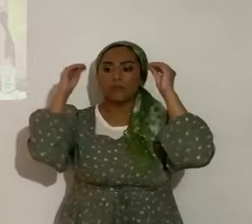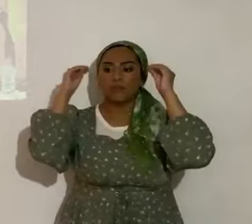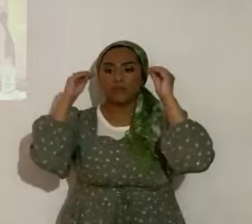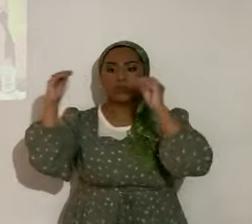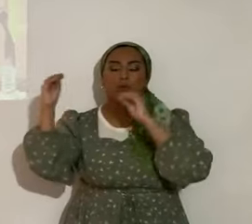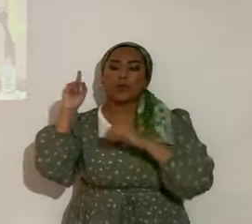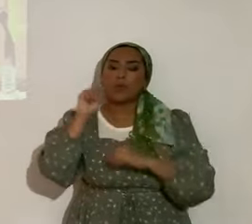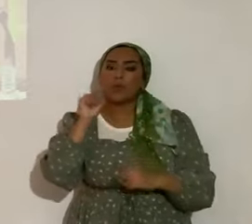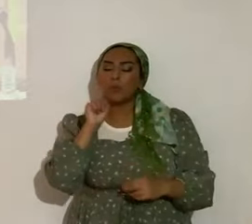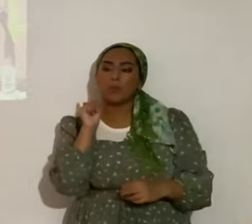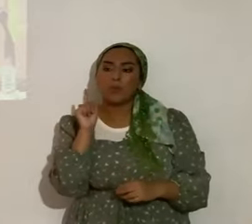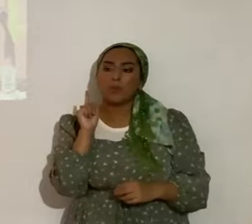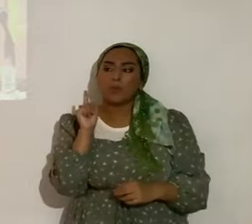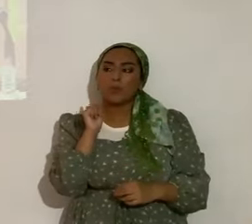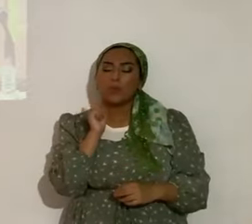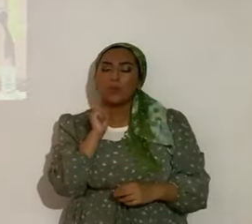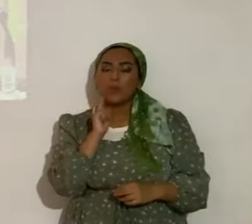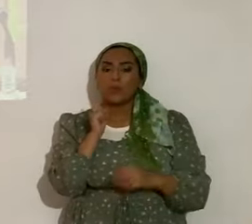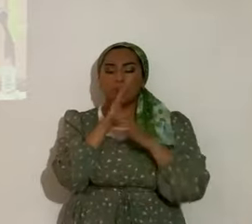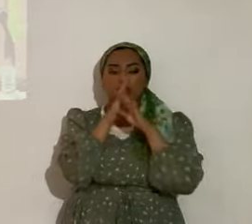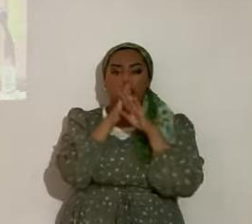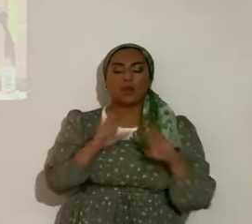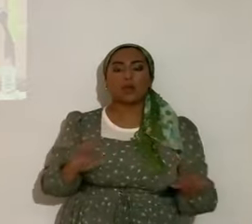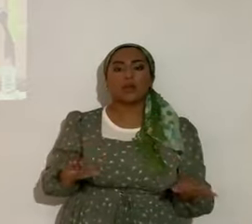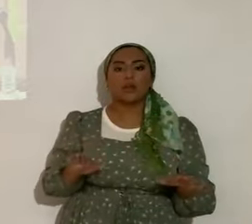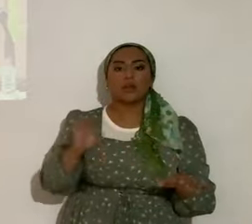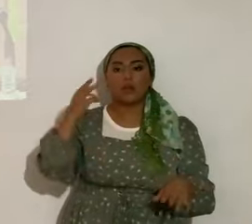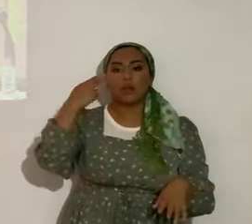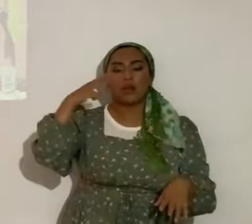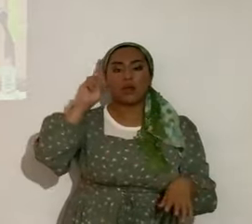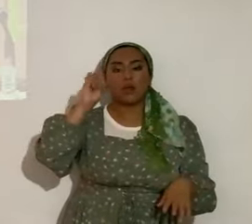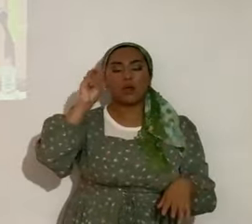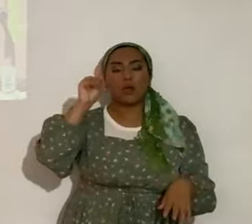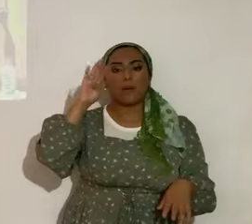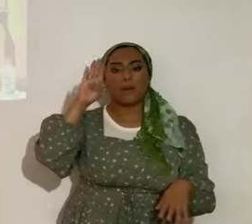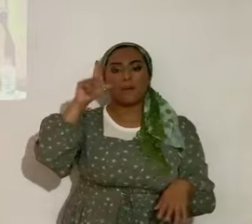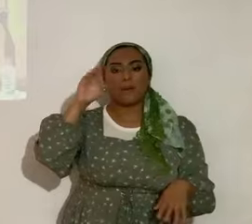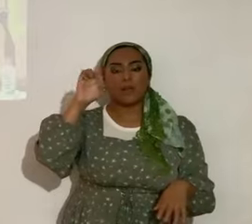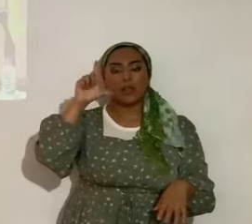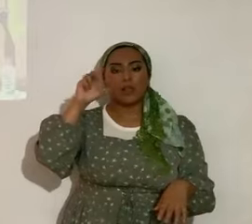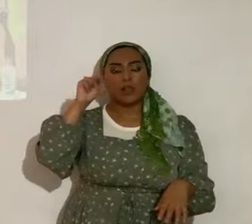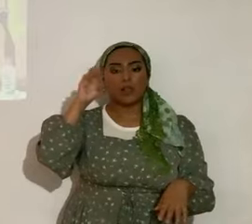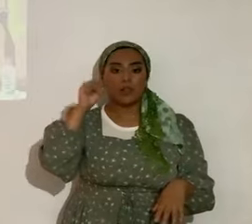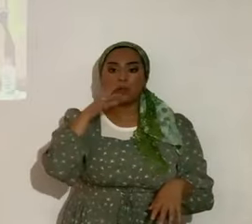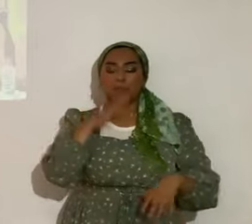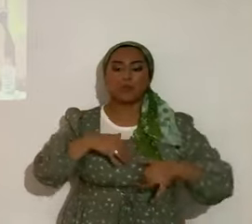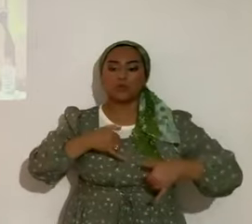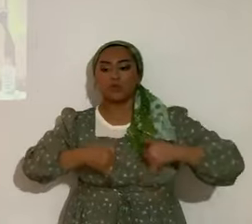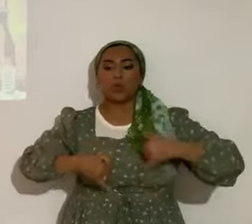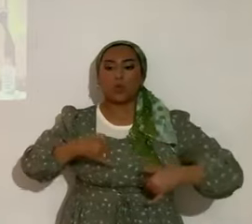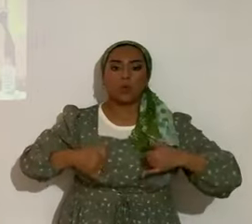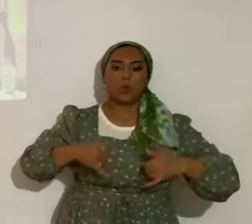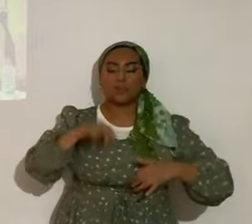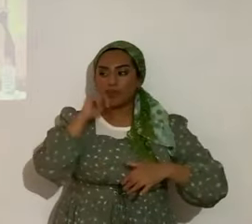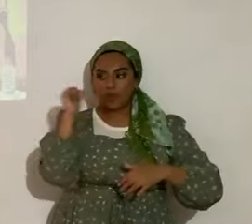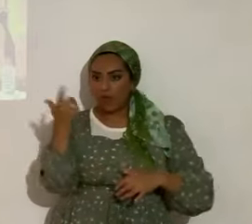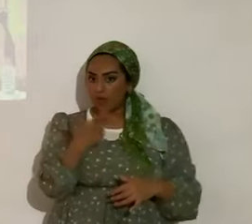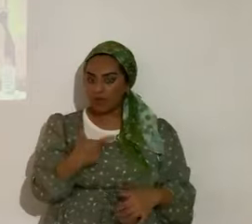¿Dónde está la mansedumbre? Sí, hasta el caminar orgulloso y taconeando las mujeres, etcétera, etcétera. No